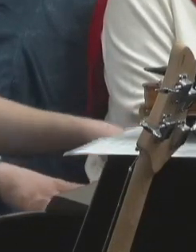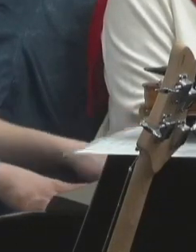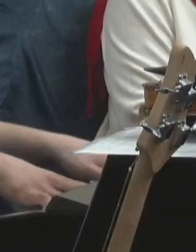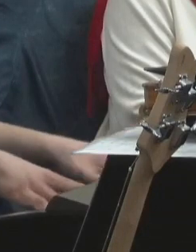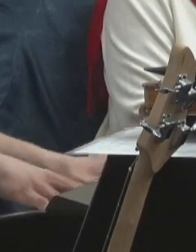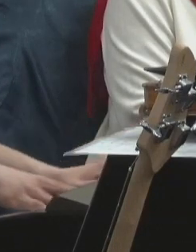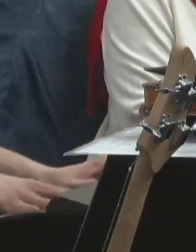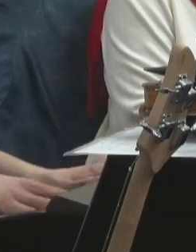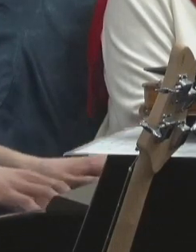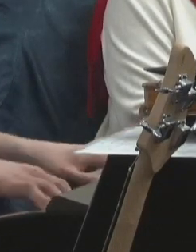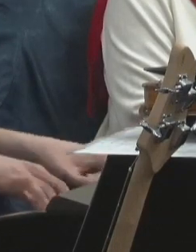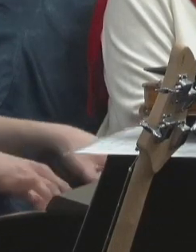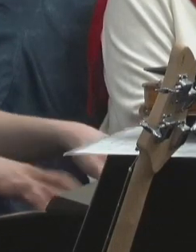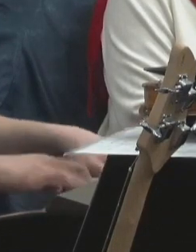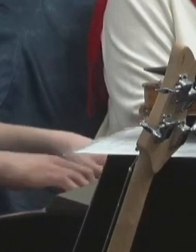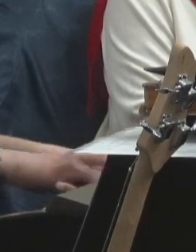тебе відкличе у цей